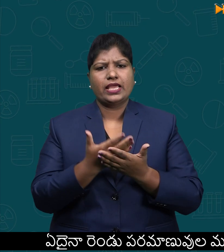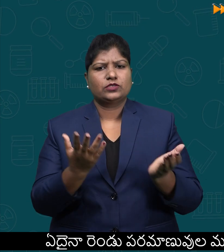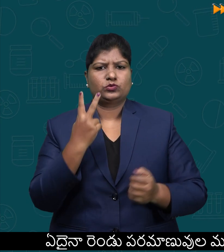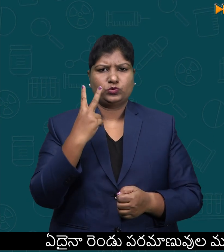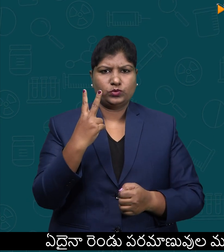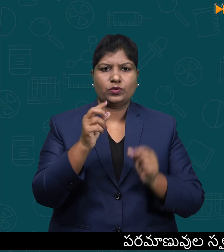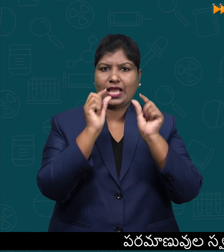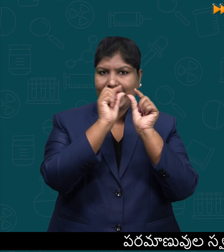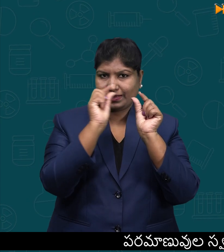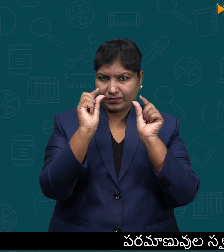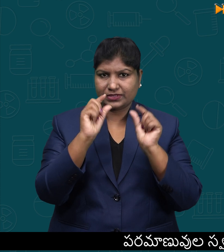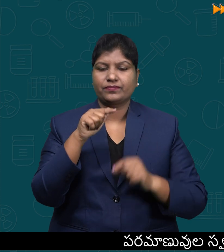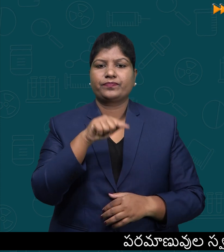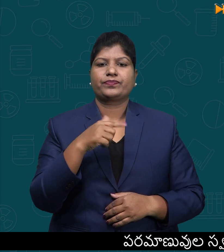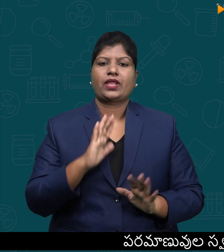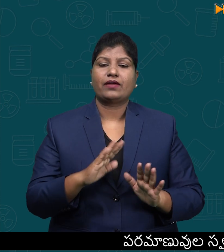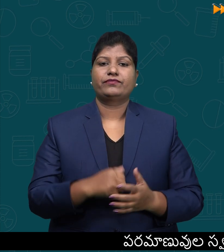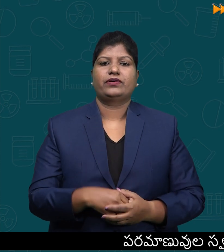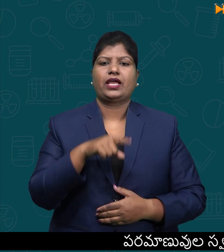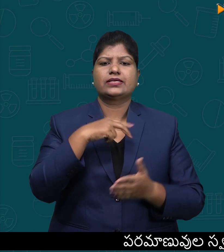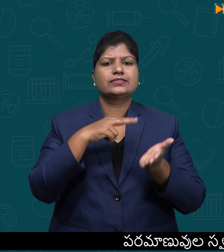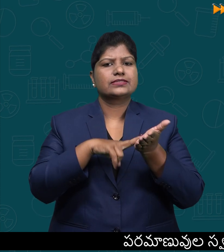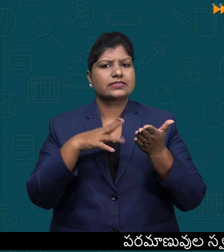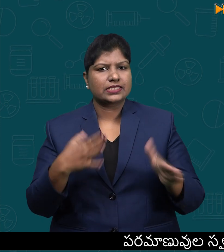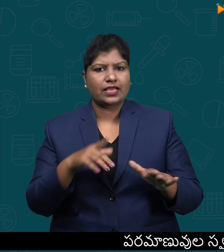ఏర్పడినప్పుడు పరమాణువుల స్వభావంతో సంబంధం లేకుండా